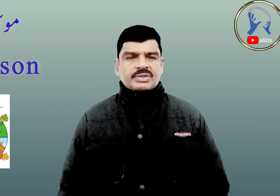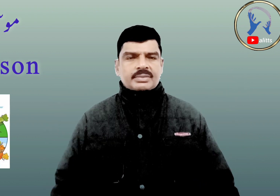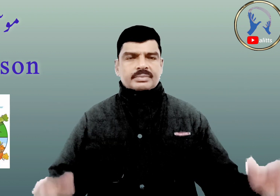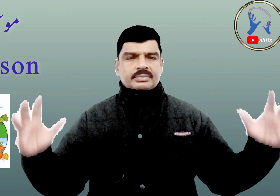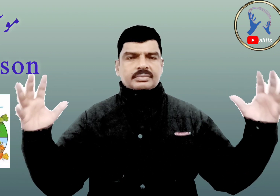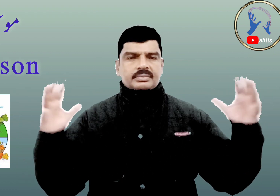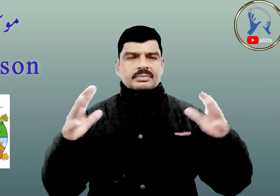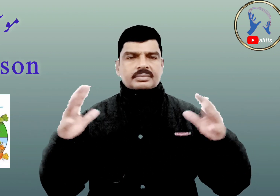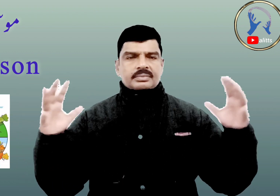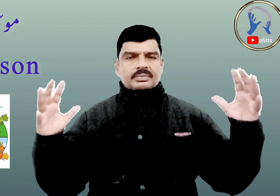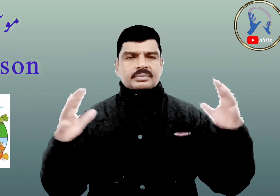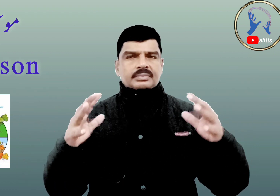मौसम।